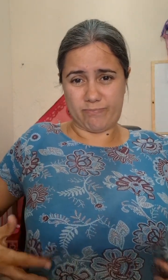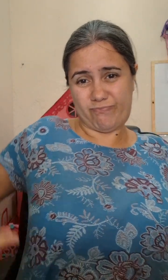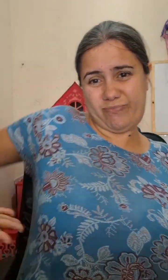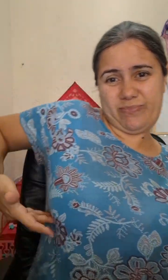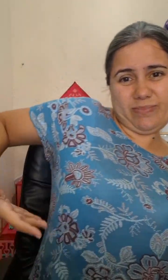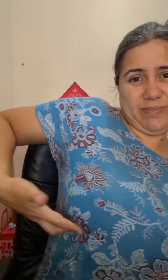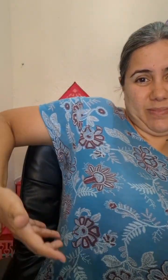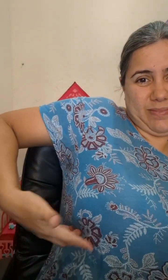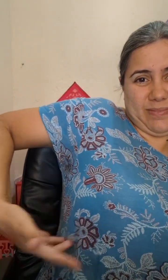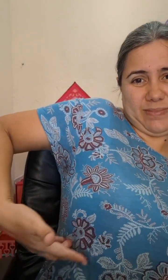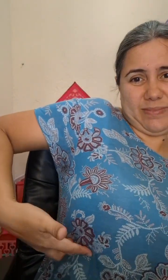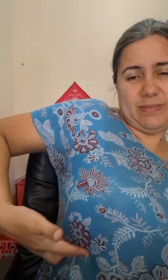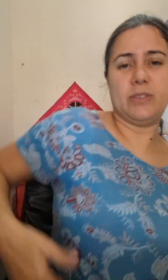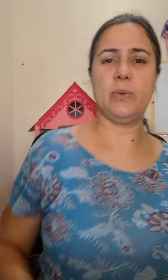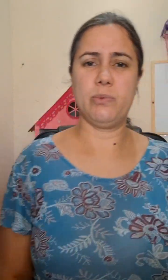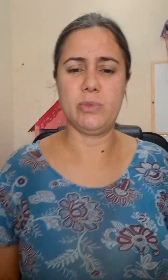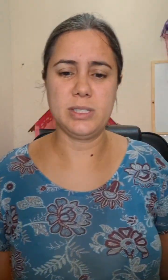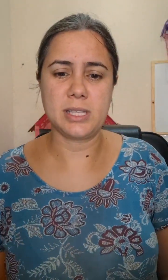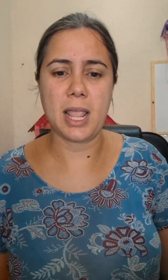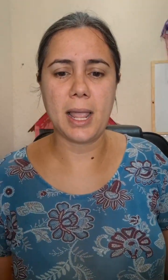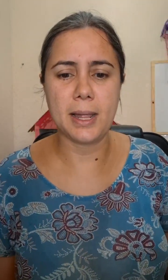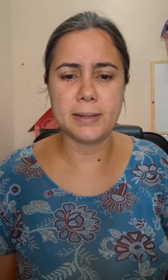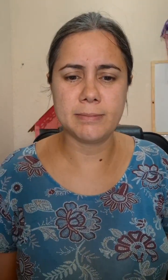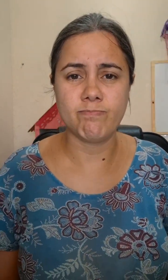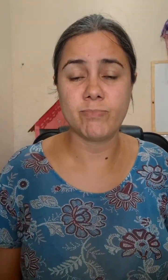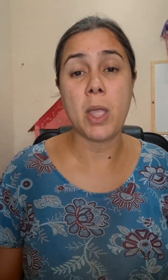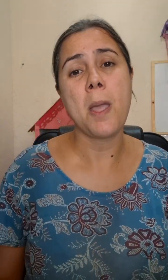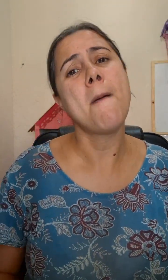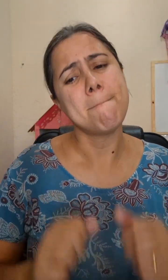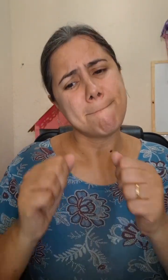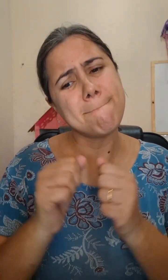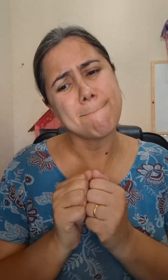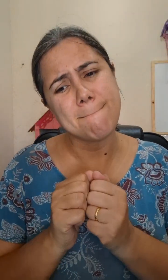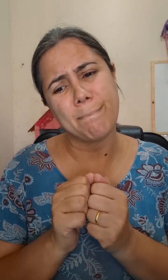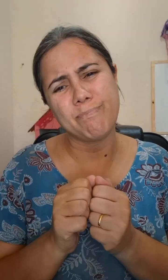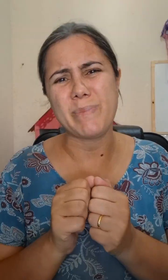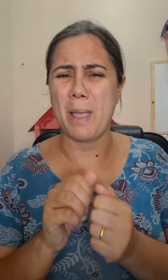pode ser melhor traduzido não como costela, mas como lado.